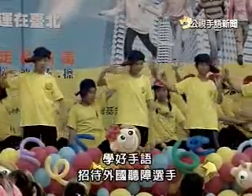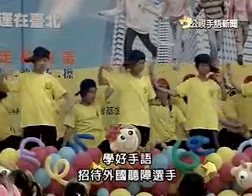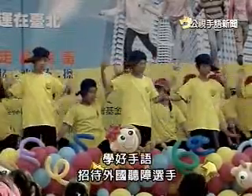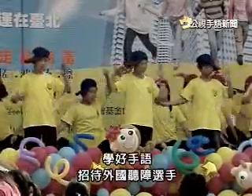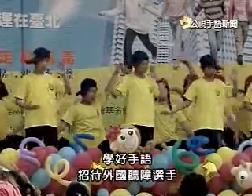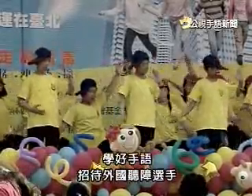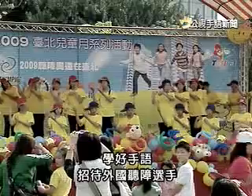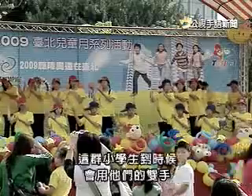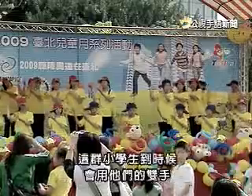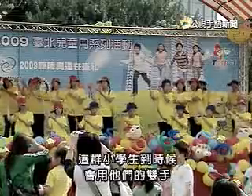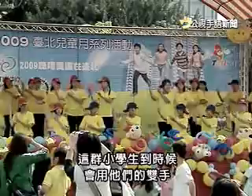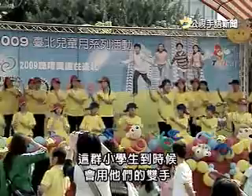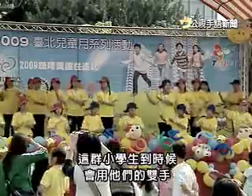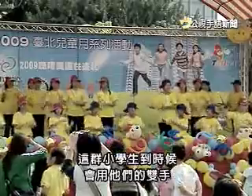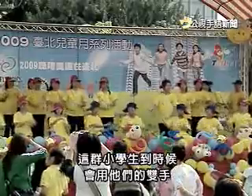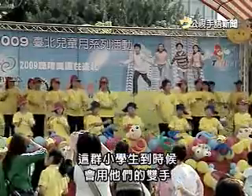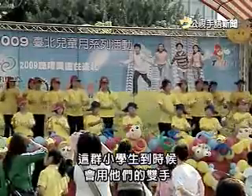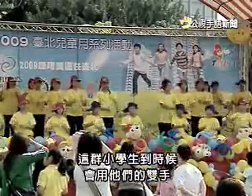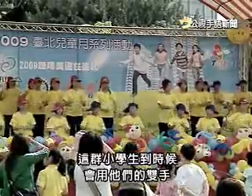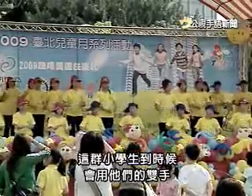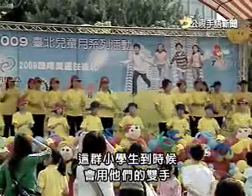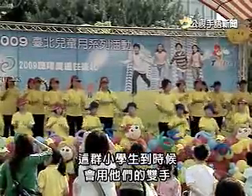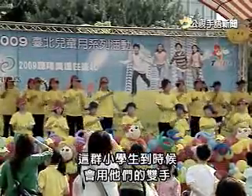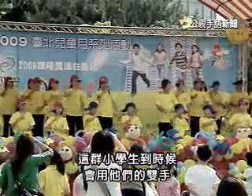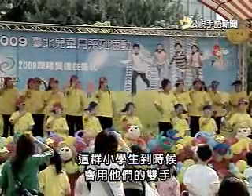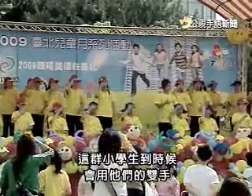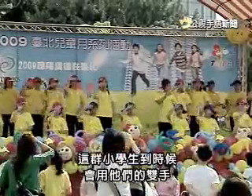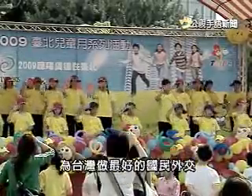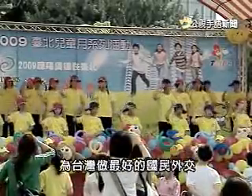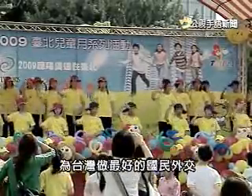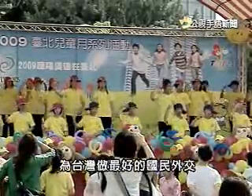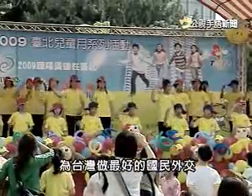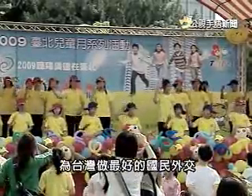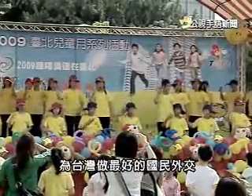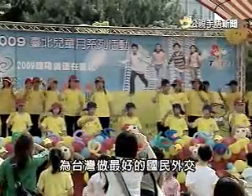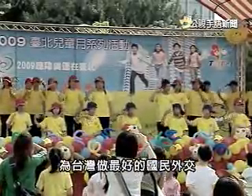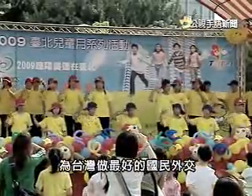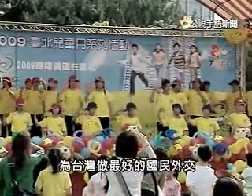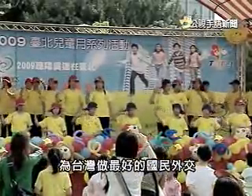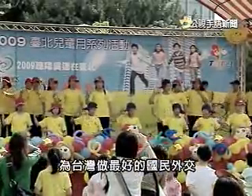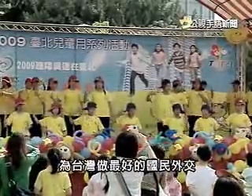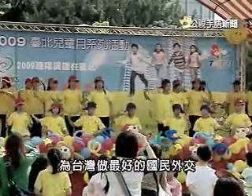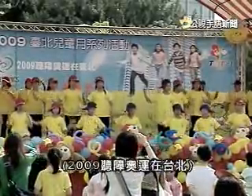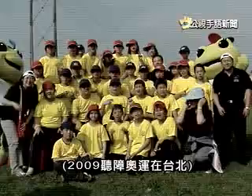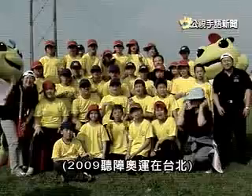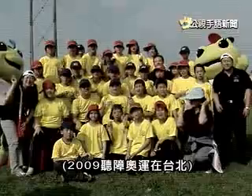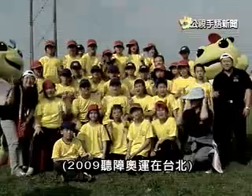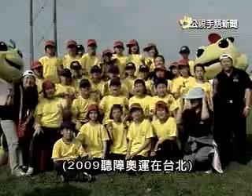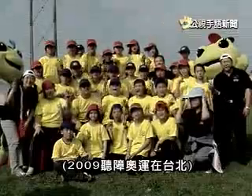选手，这群小学生到时候会用他们的双手为台湾做最好的国民外交。